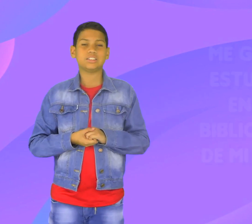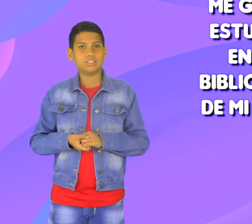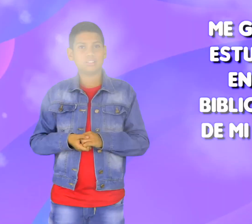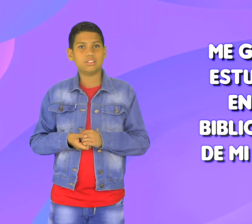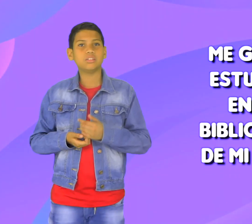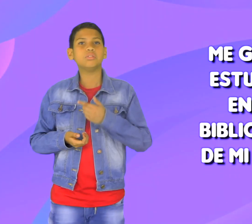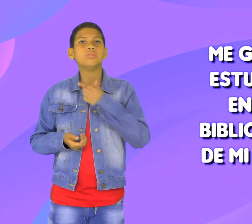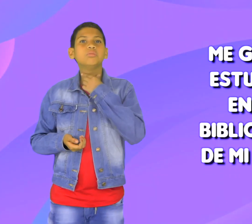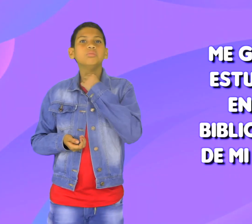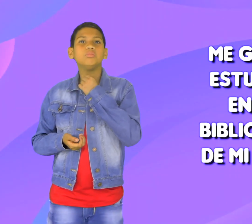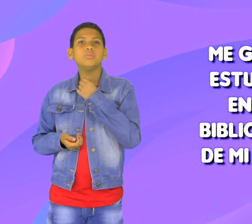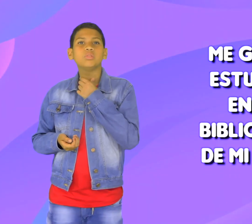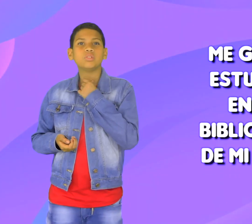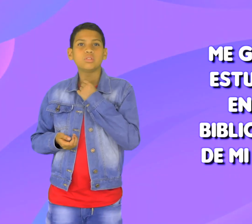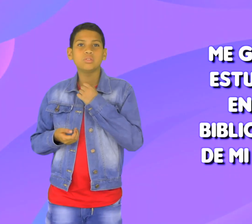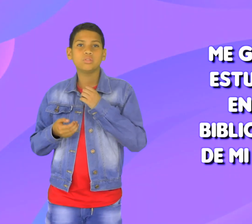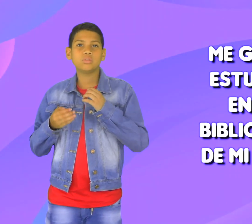Me gusta estudiar en la biblioteca de mi casa.